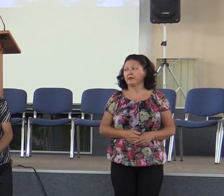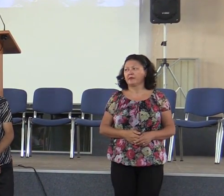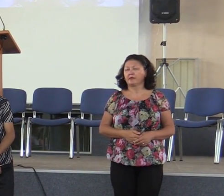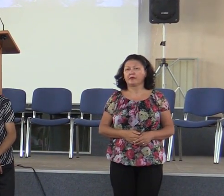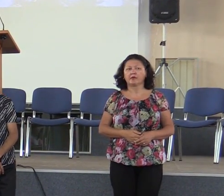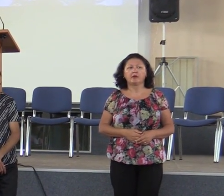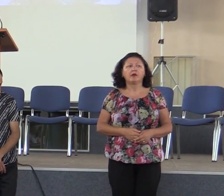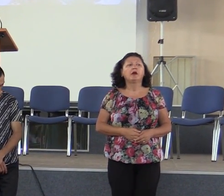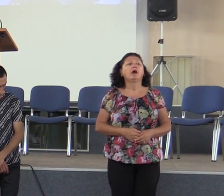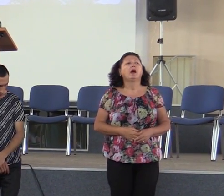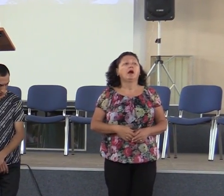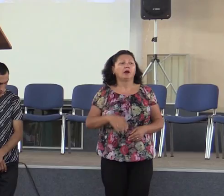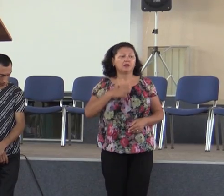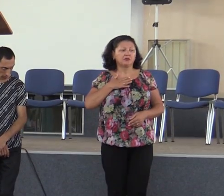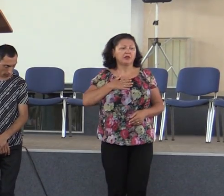la el.